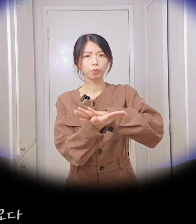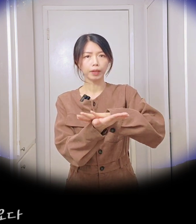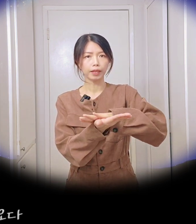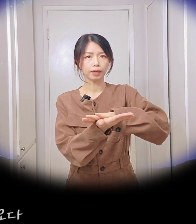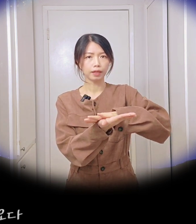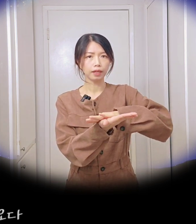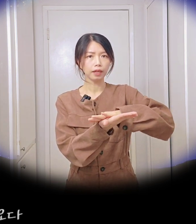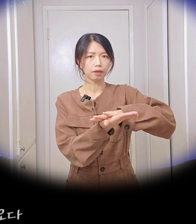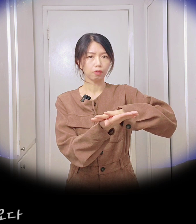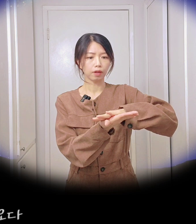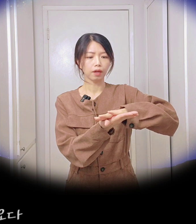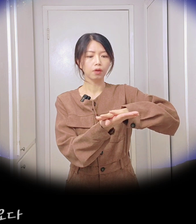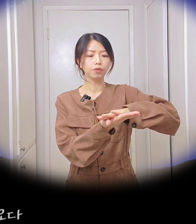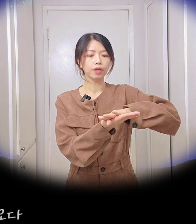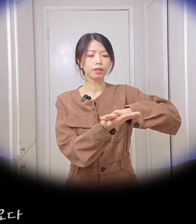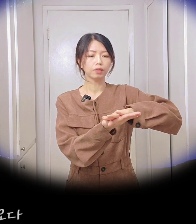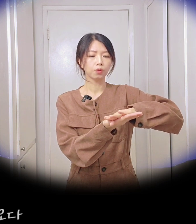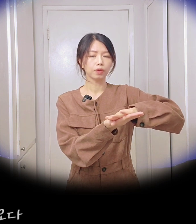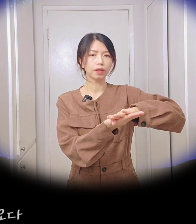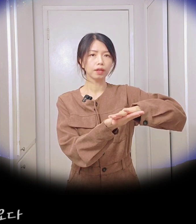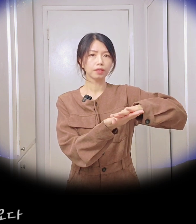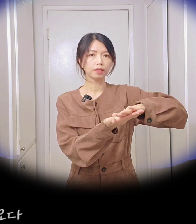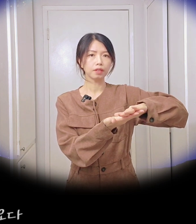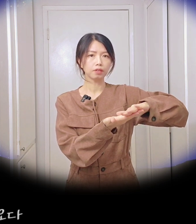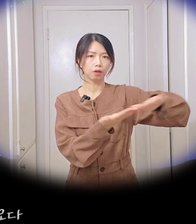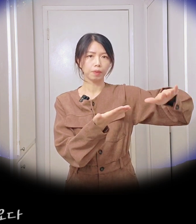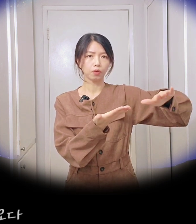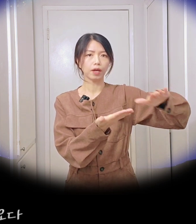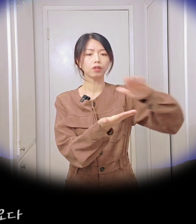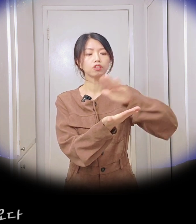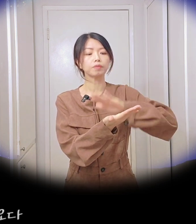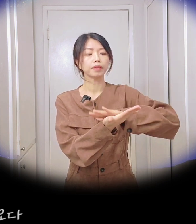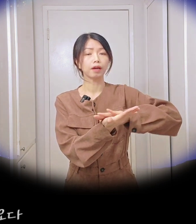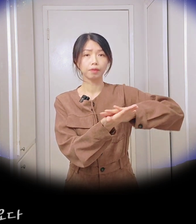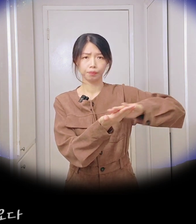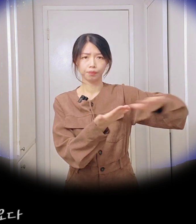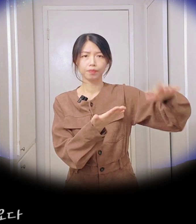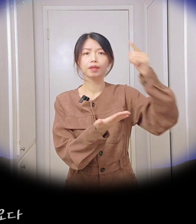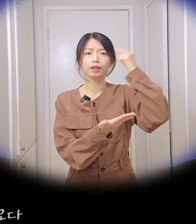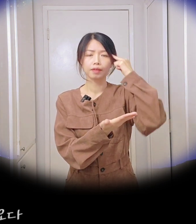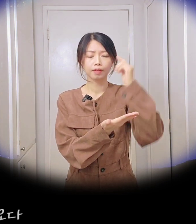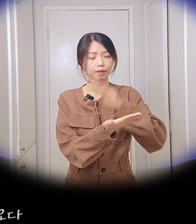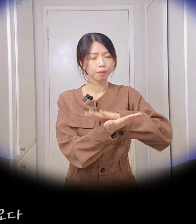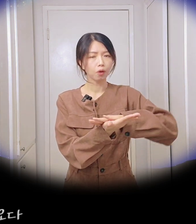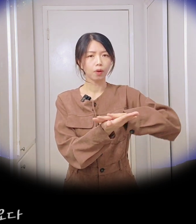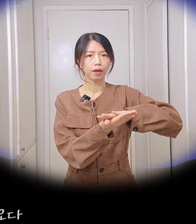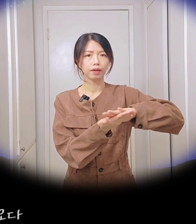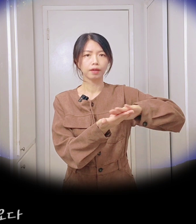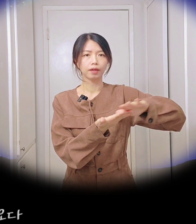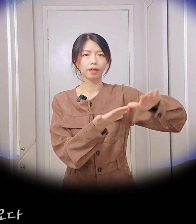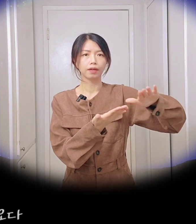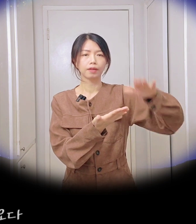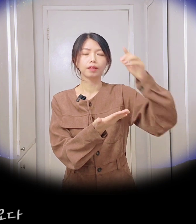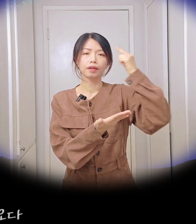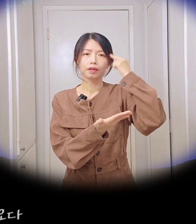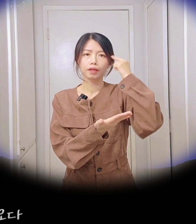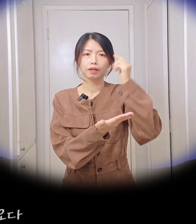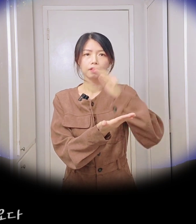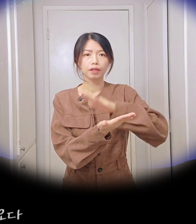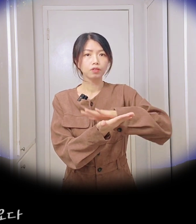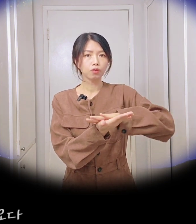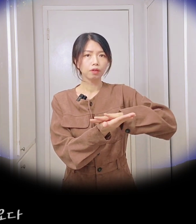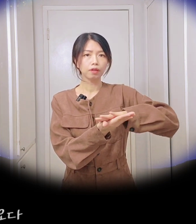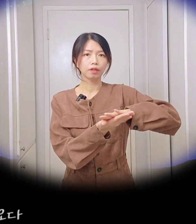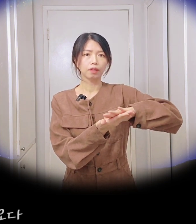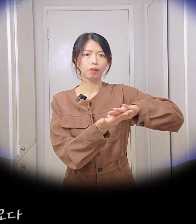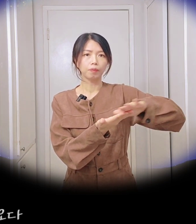그리고 손바닥끼리 이렇게 위에 있는 손이 스쳐서 밖으로 나가주시면 돼요. 평화.